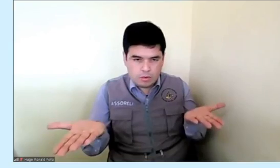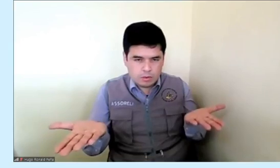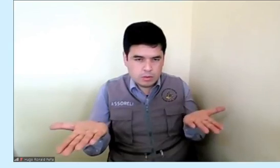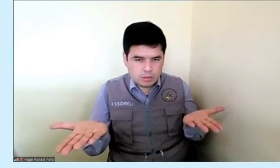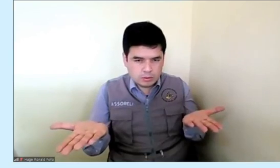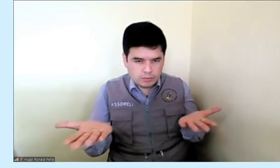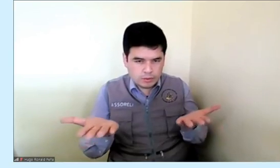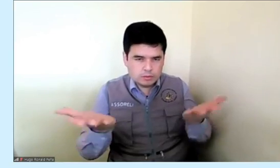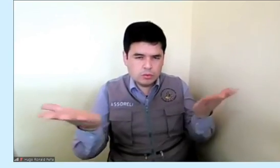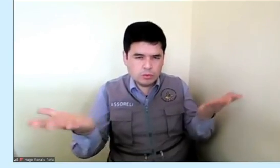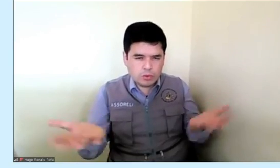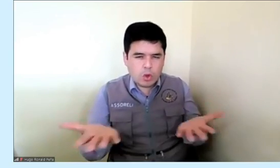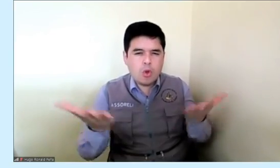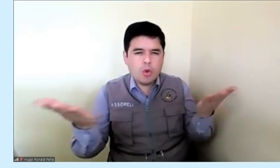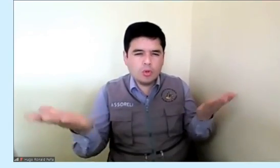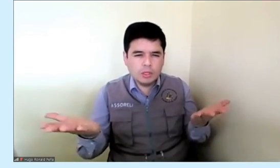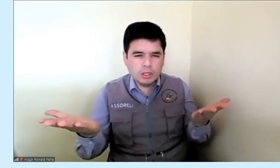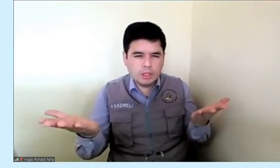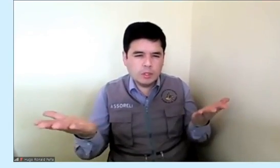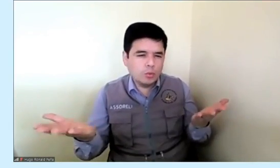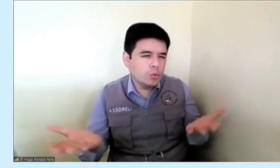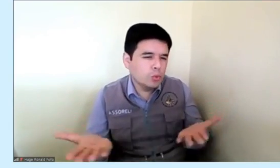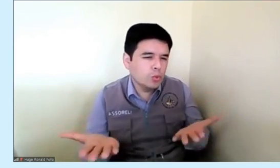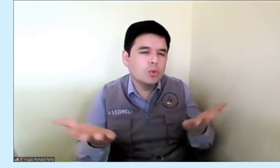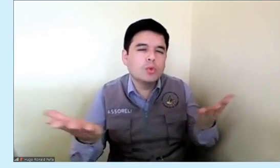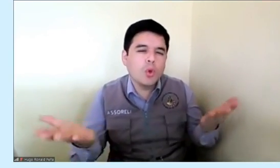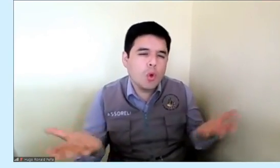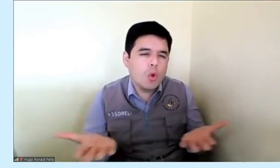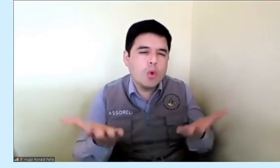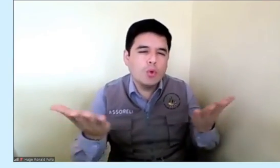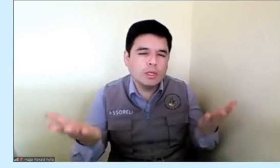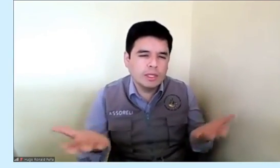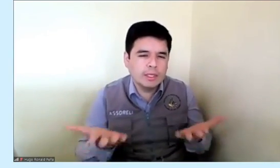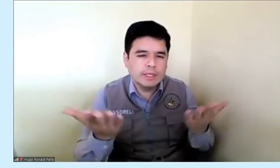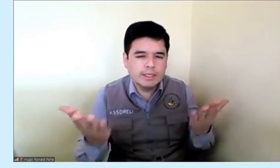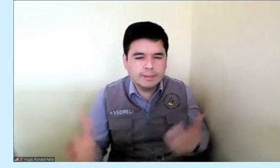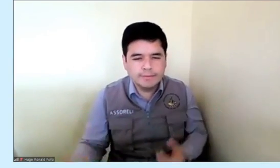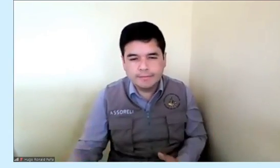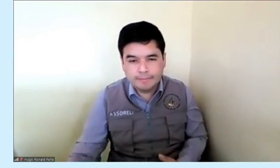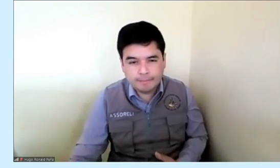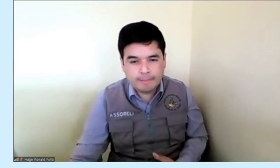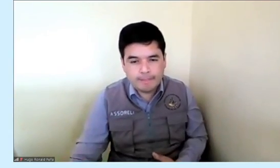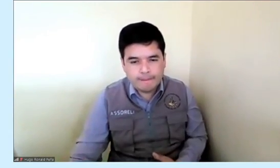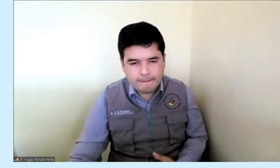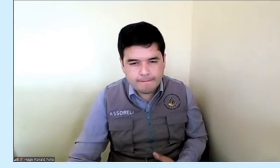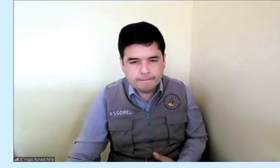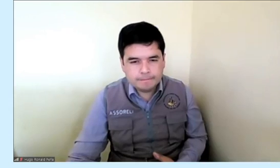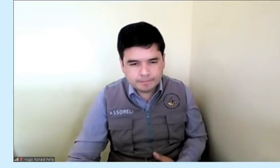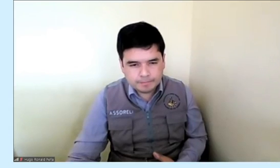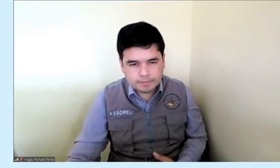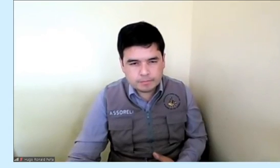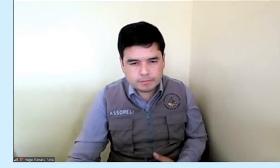Las palmas mirando el techo. ¿Dónde? Un movimiento circular. ¿Dónde?